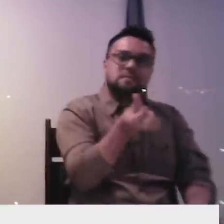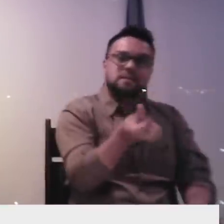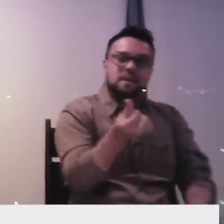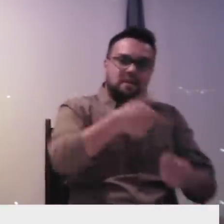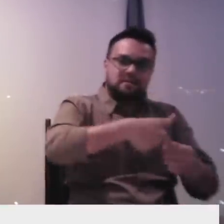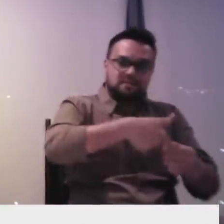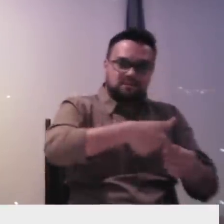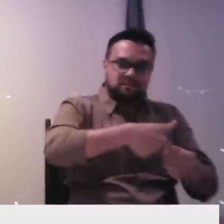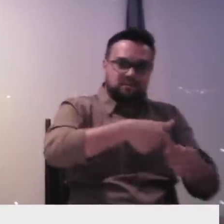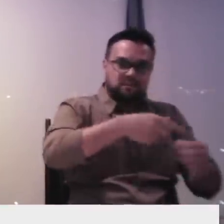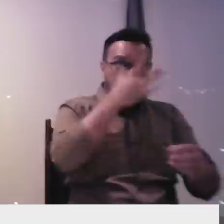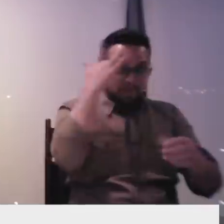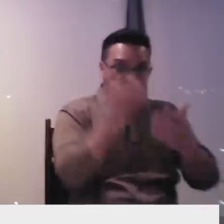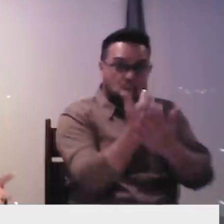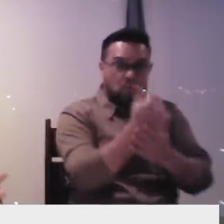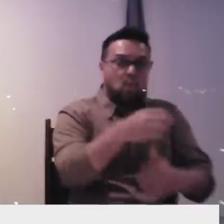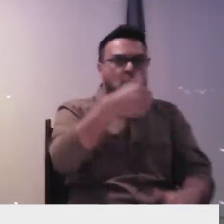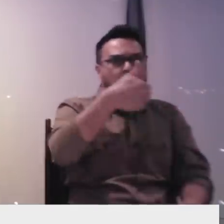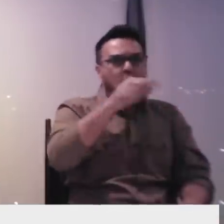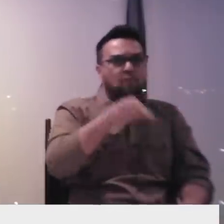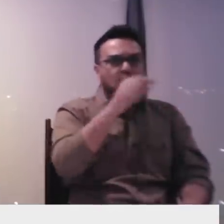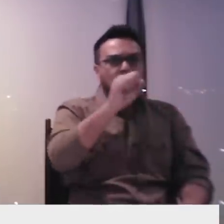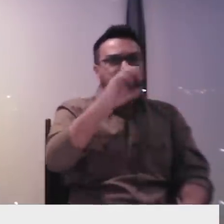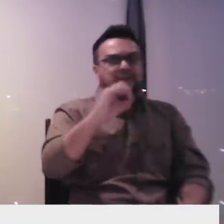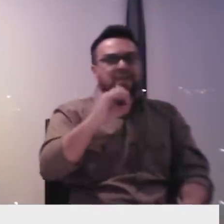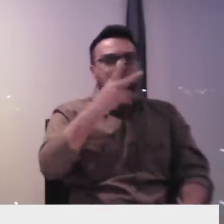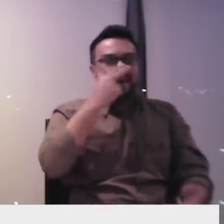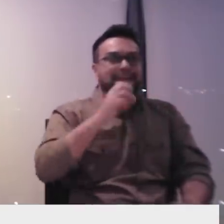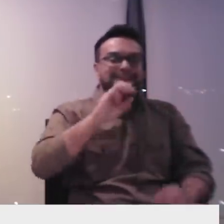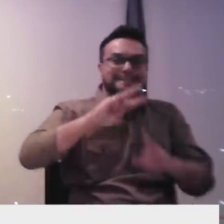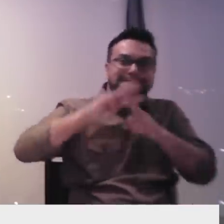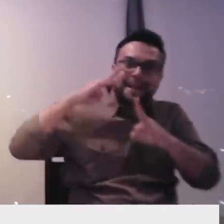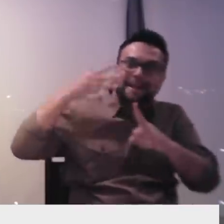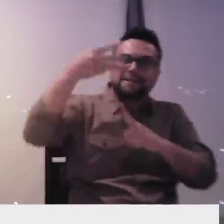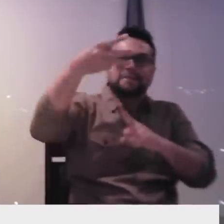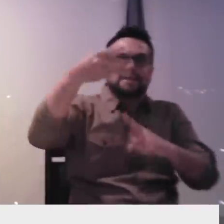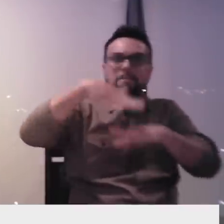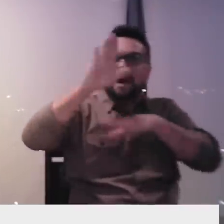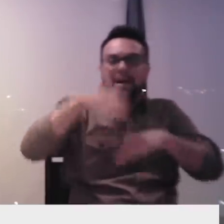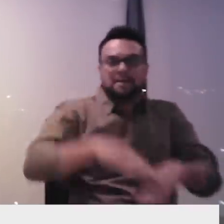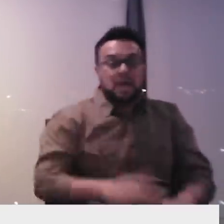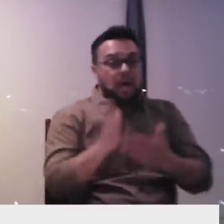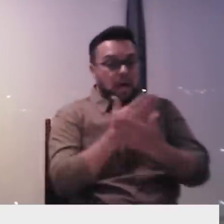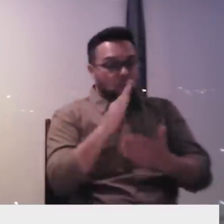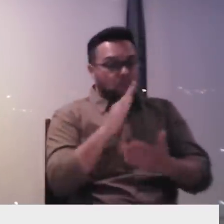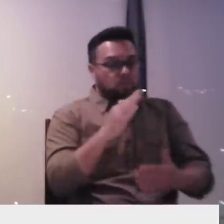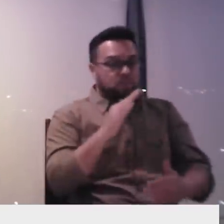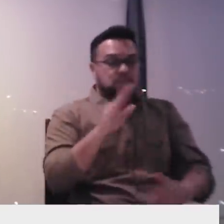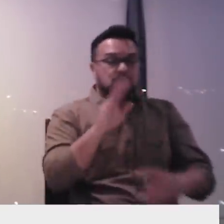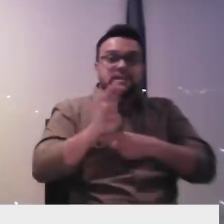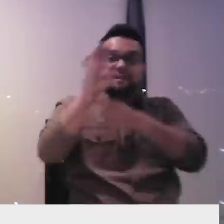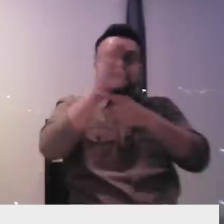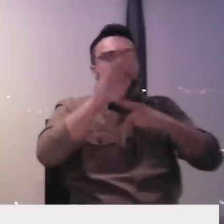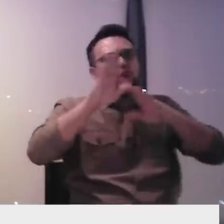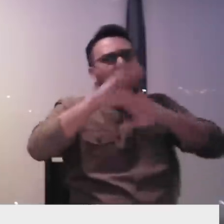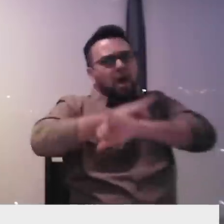disso. R$ 1,80, 3 vezes mais. Alguns estados já estão anunciando a redução